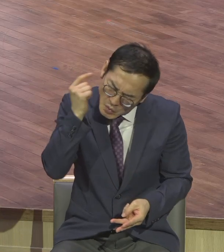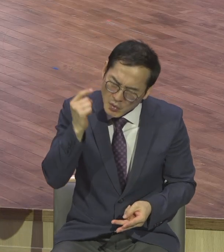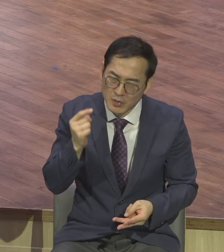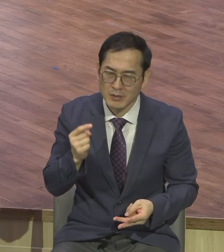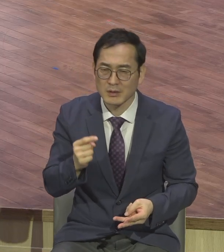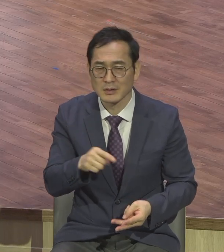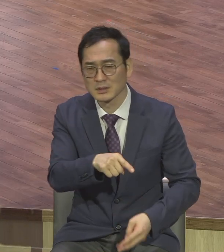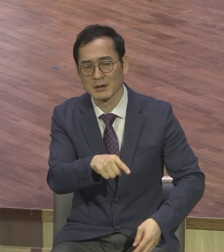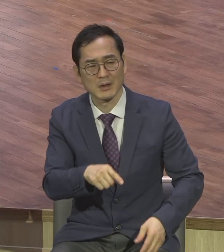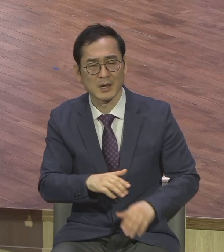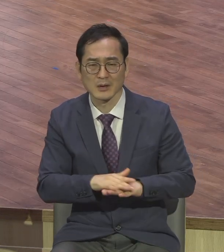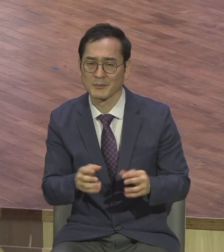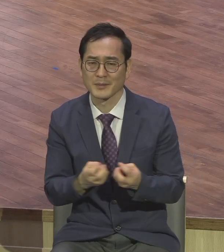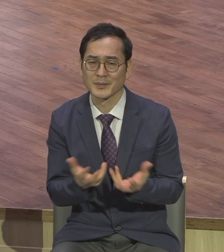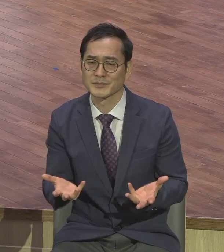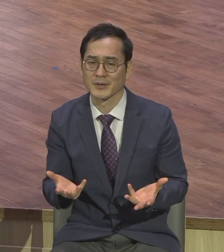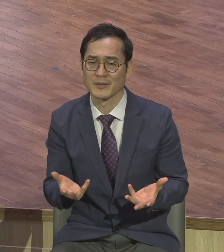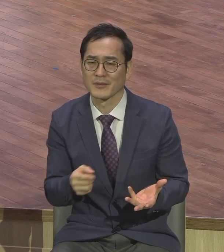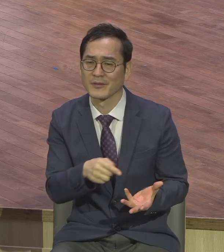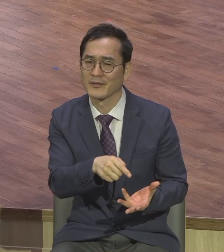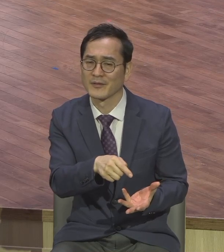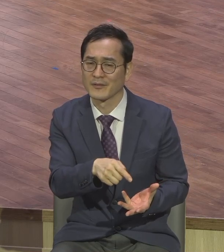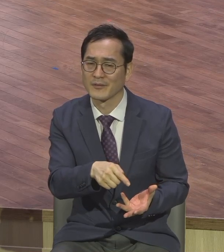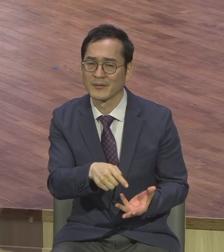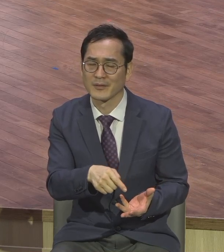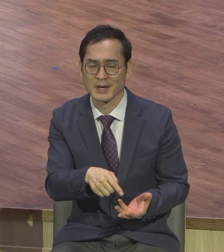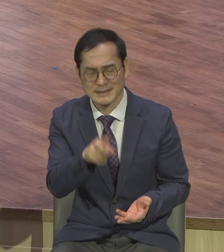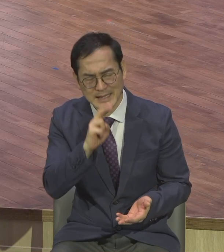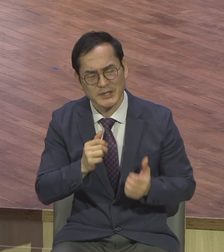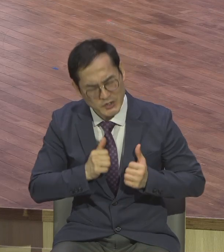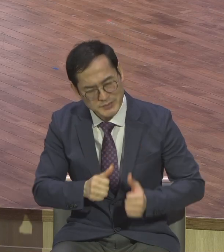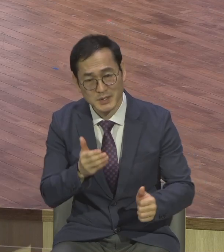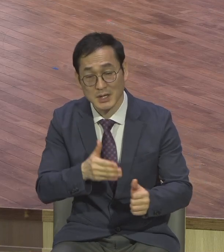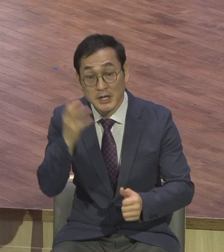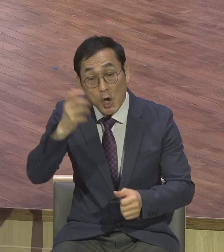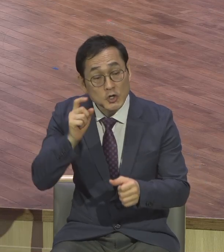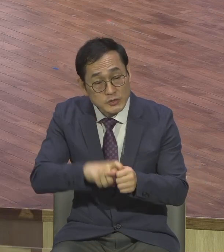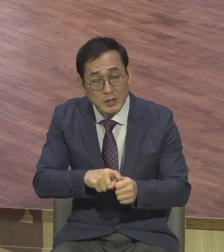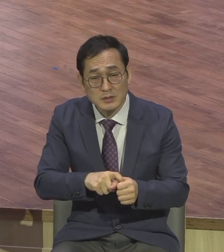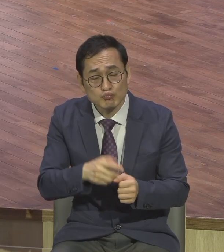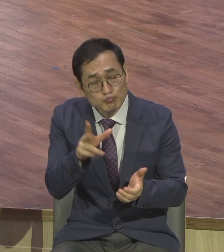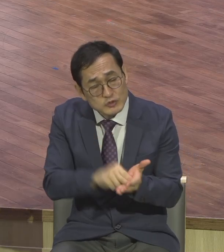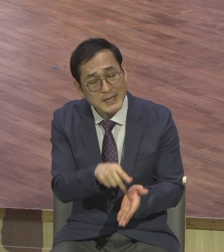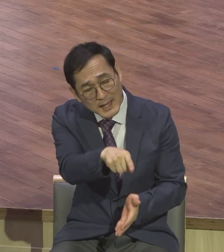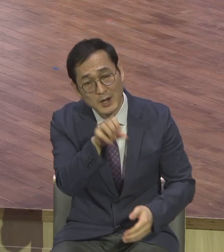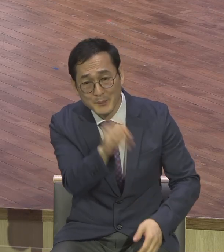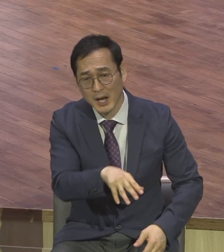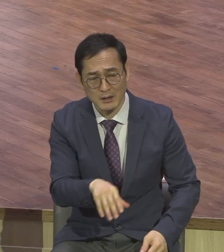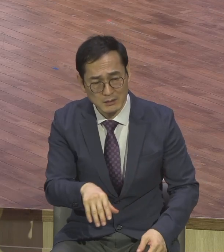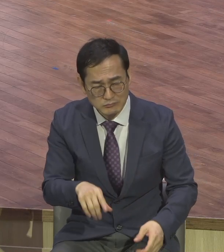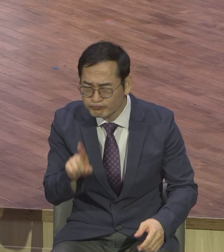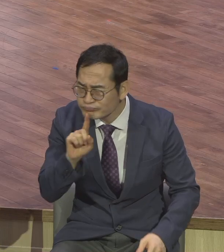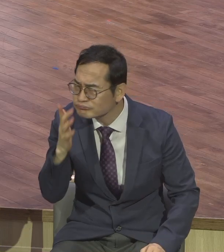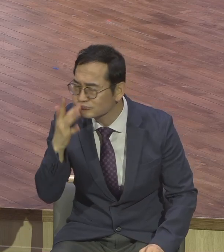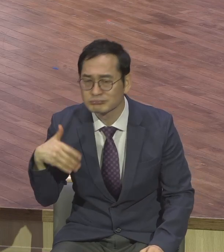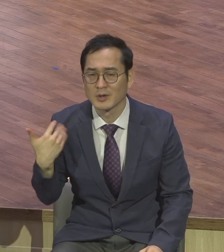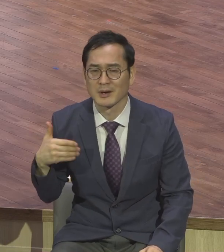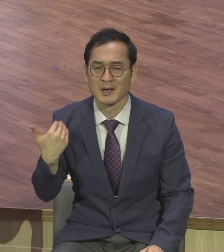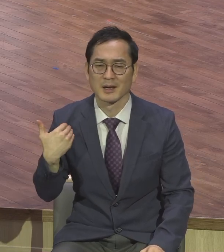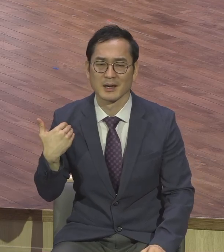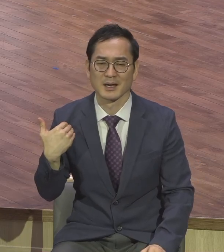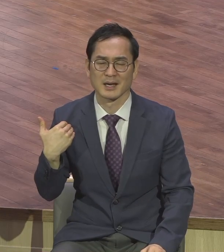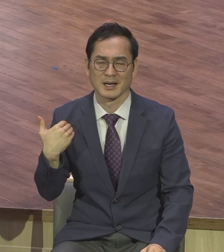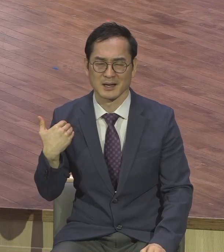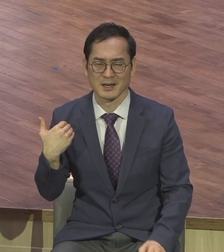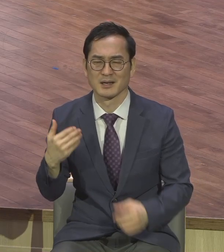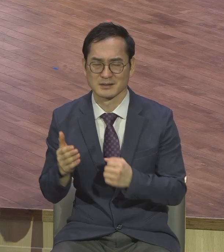그 종교인들 또 불신자들 돌이켜서 그리스도의 형상을 회복시켜 주는 대로 인도합시다. 그거